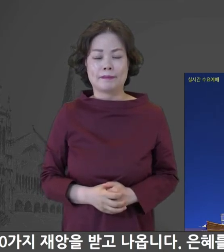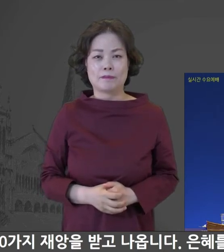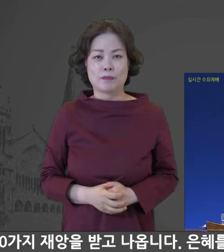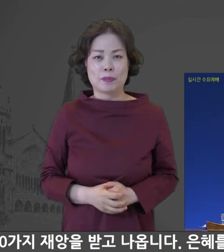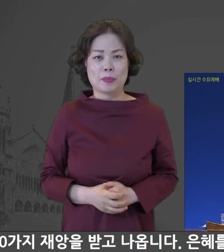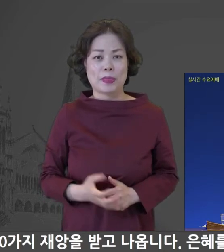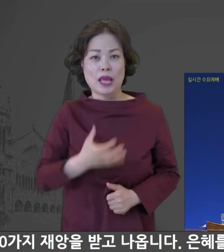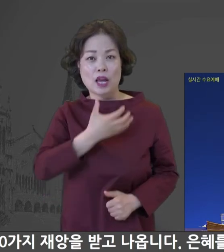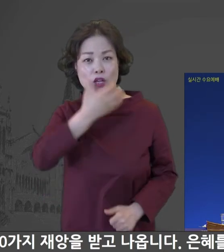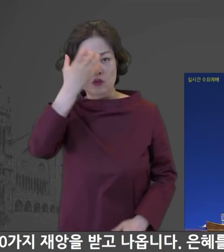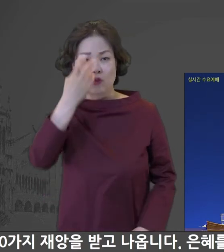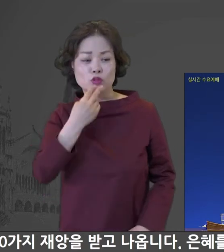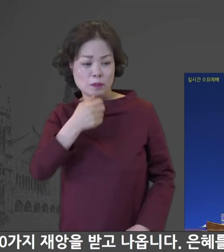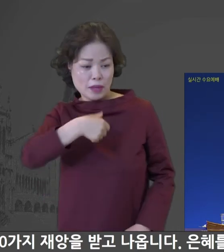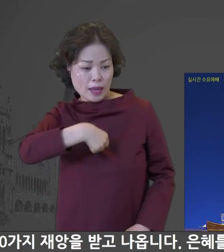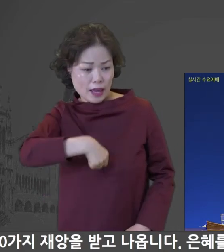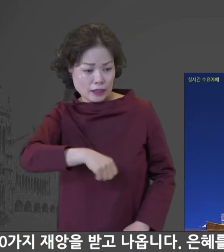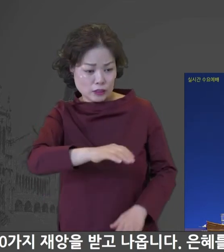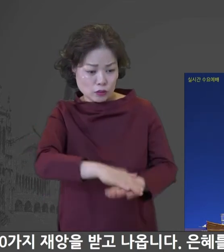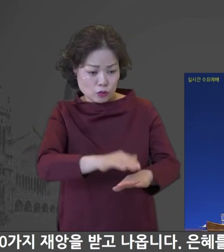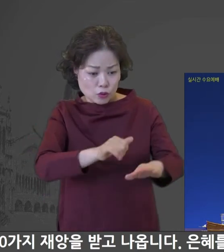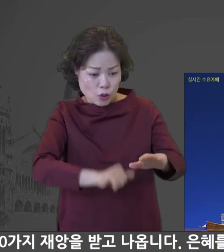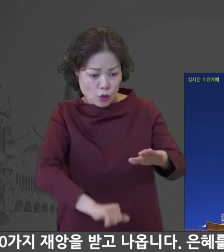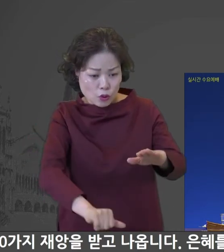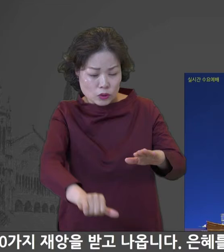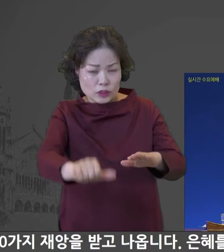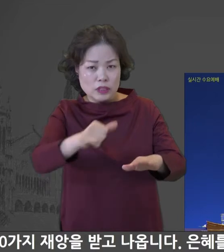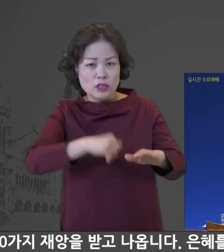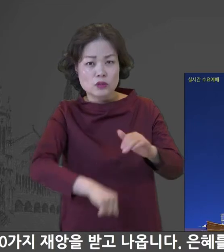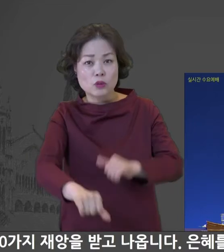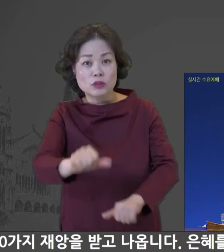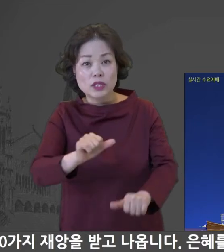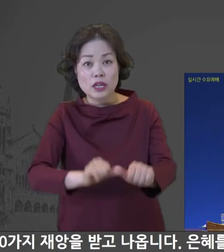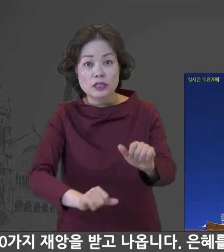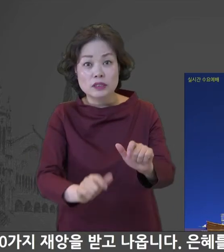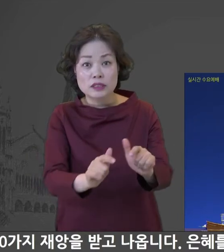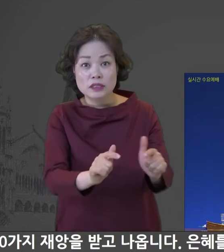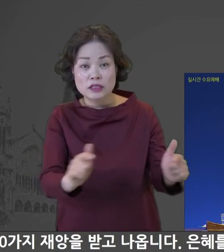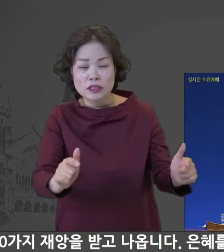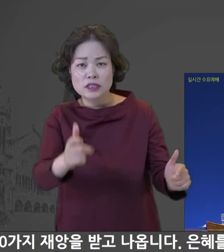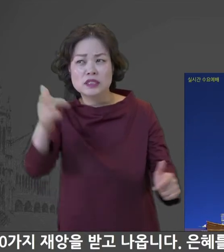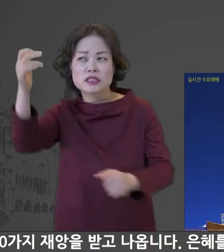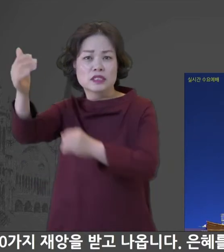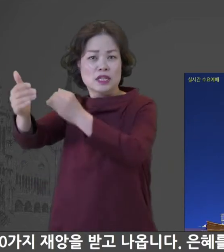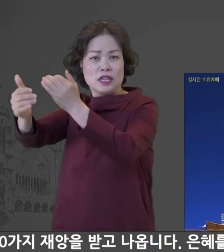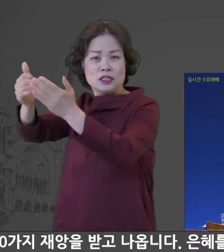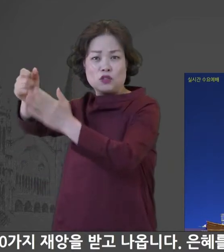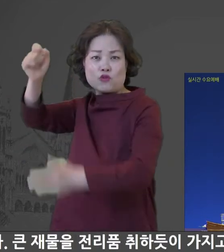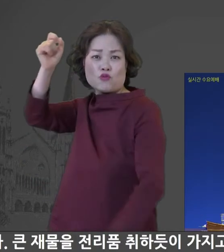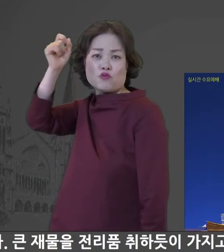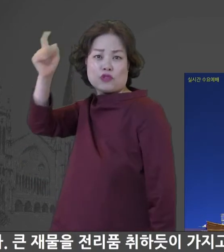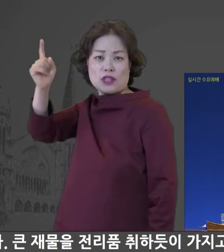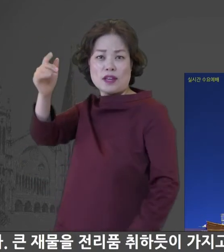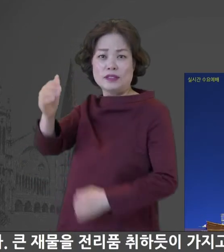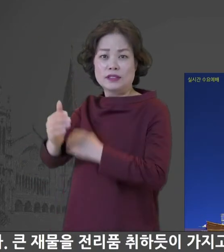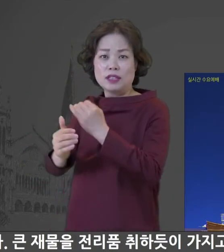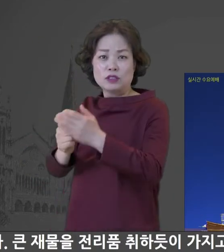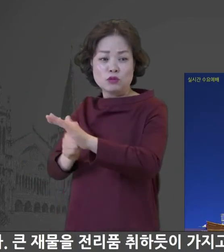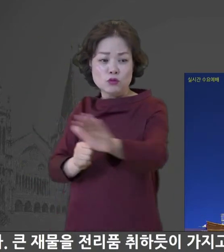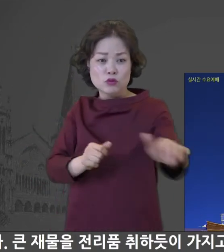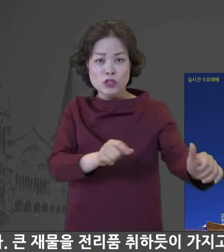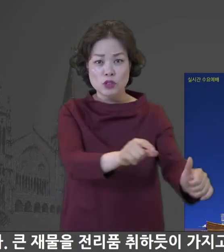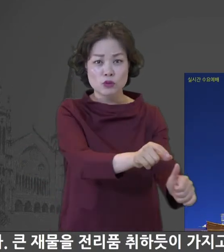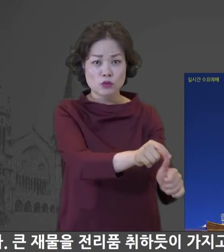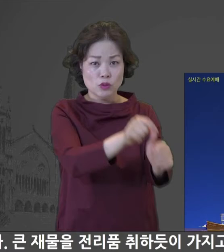요셉의 아들이나 요셉의 손자나 요셉의 증손자들은 아마도 크신 하나님, 위대하신 하나님, 우리를